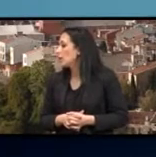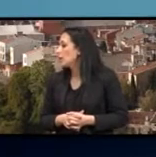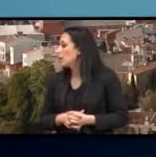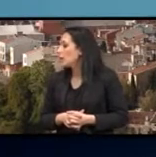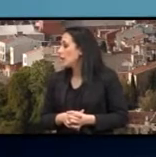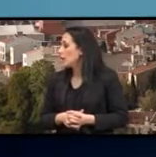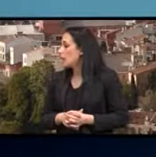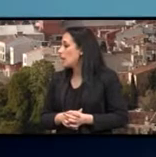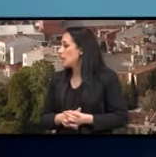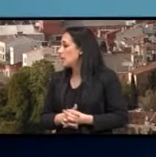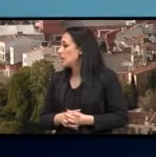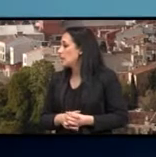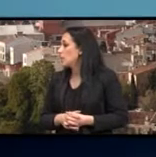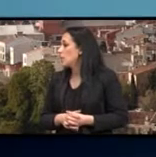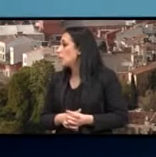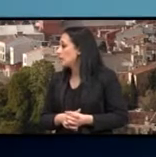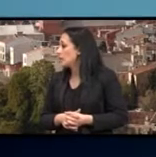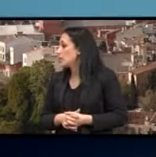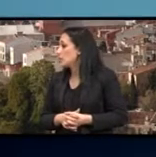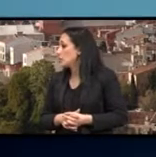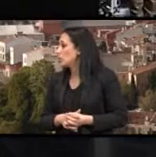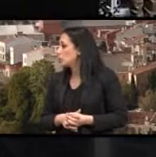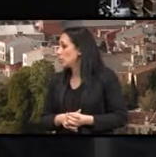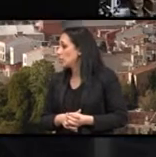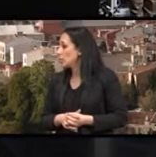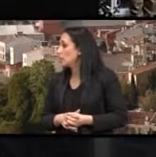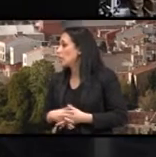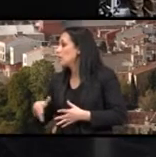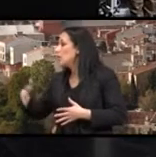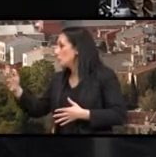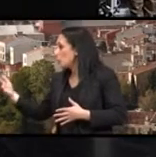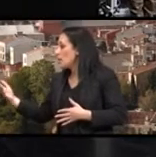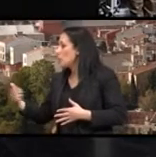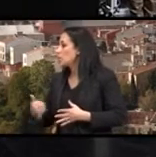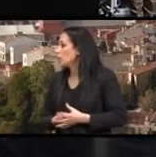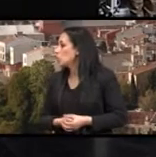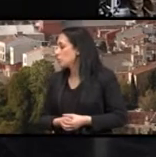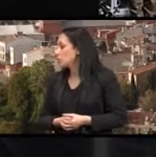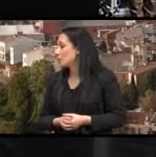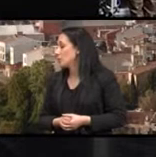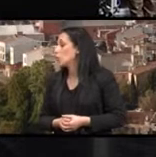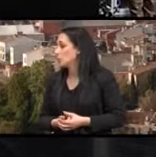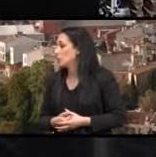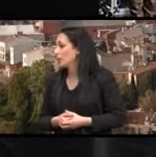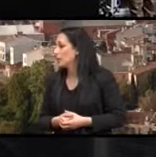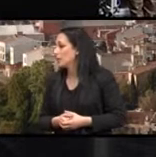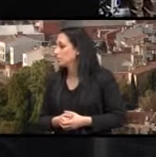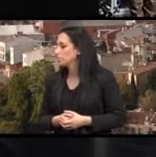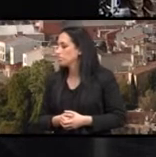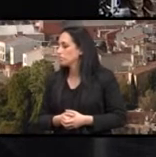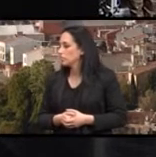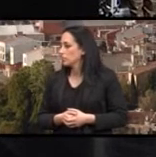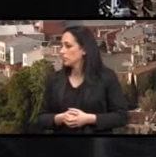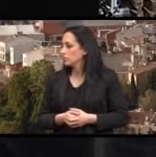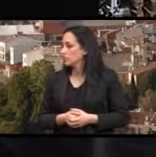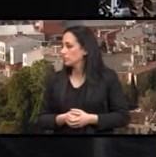partim de la base de que anem acompanyats amb persones doncs, que també tenen problemes d'audició, doncs és molt més complicat. Clar.